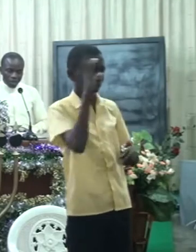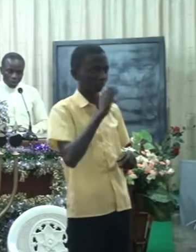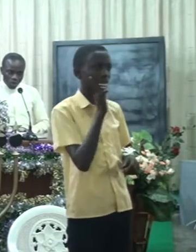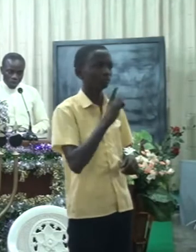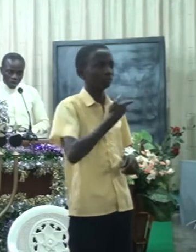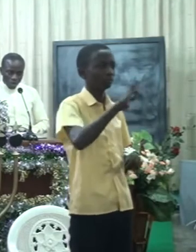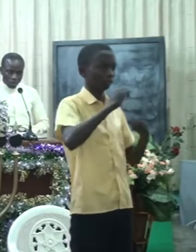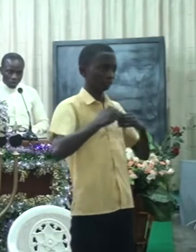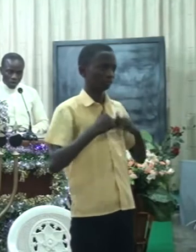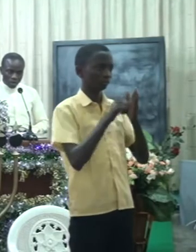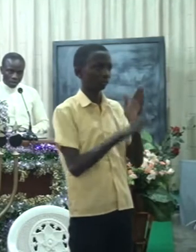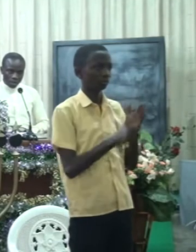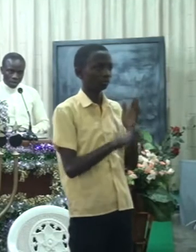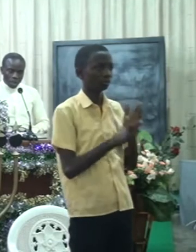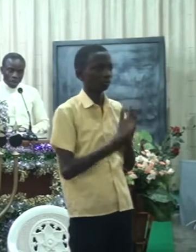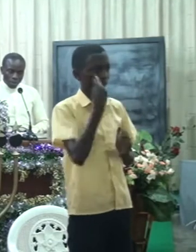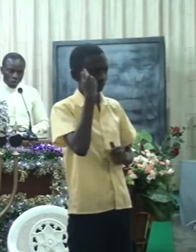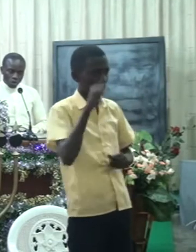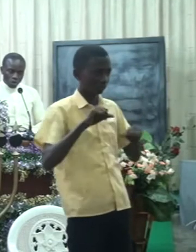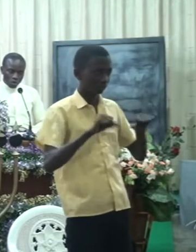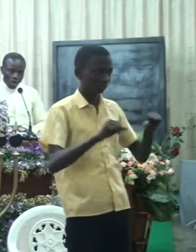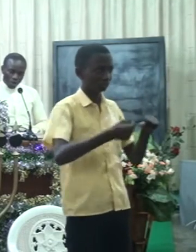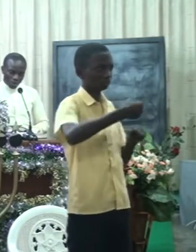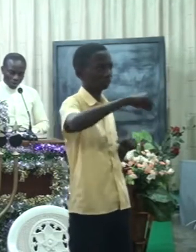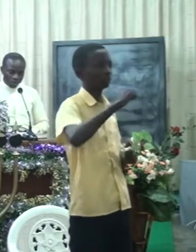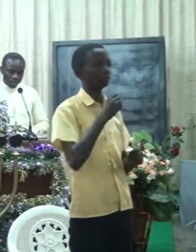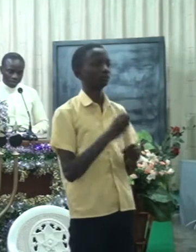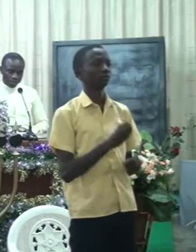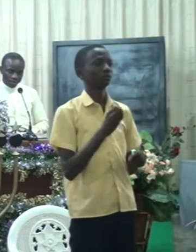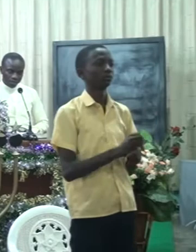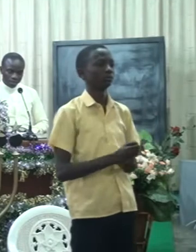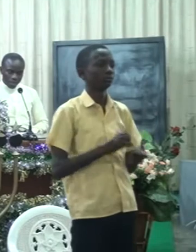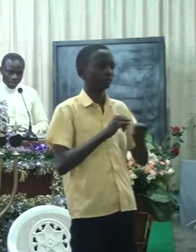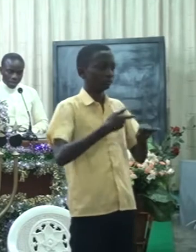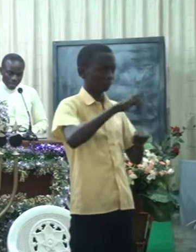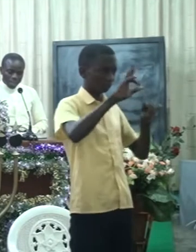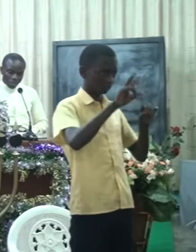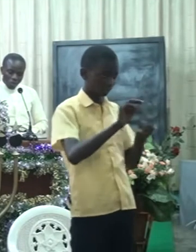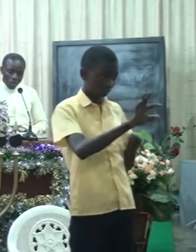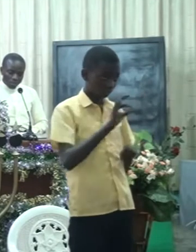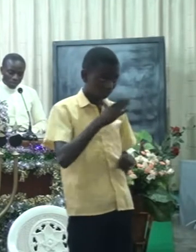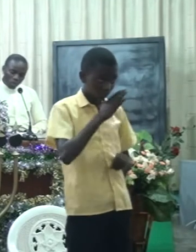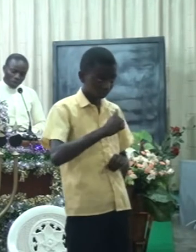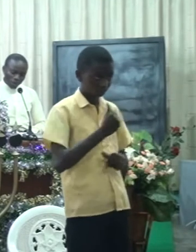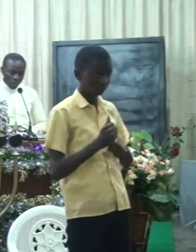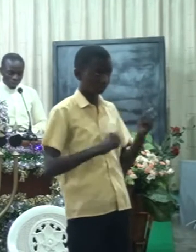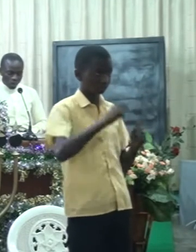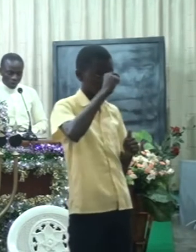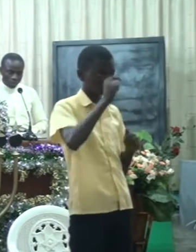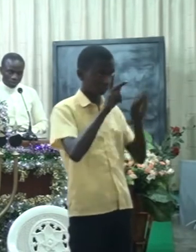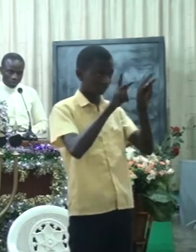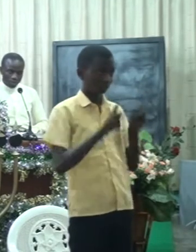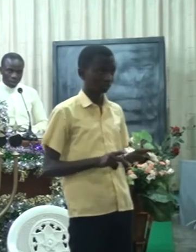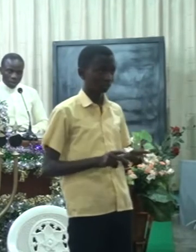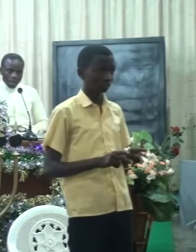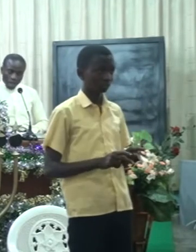où il va loger encore une fois. Juu ya kuendelesha kazi ya. Pour continuer avec son œuvre. Kama apate mtu mwingine. S'il ne trouve pas une autre personne.